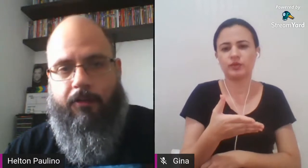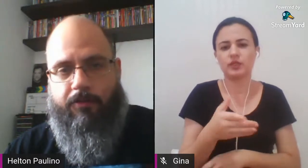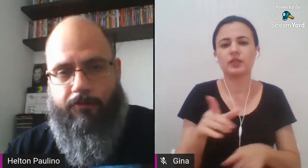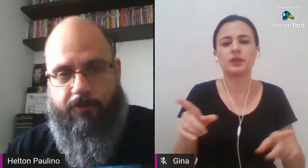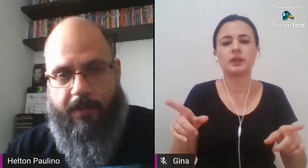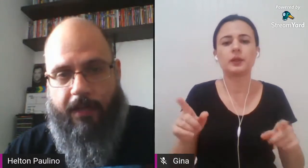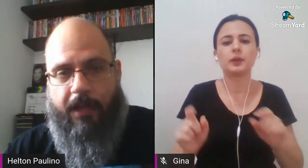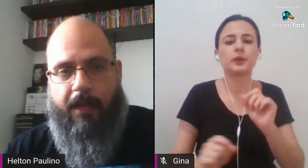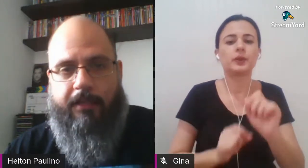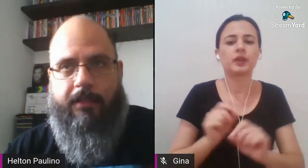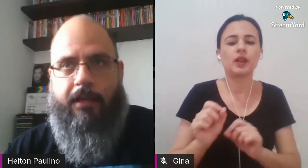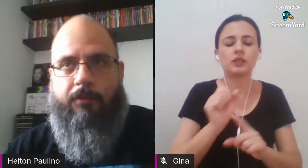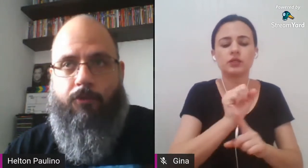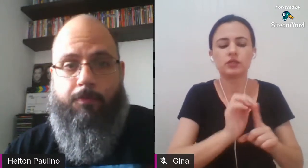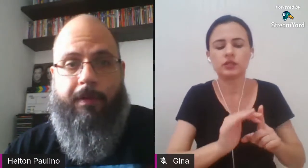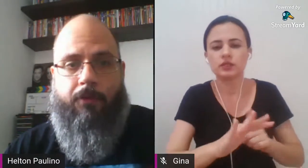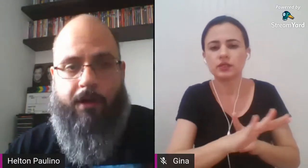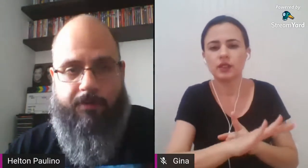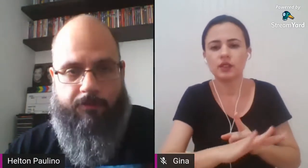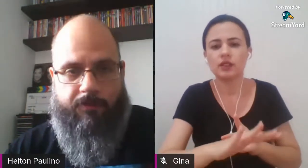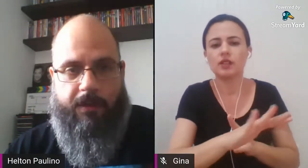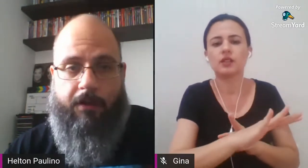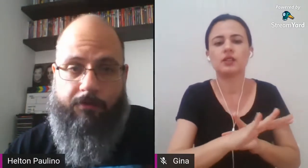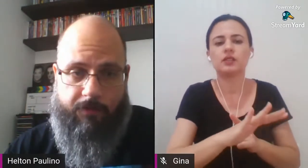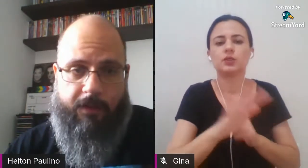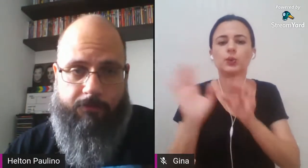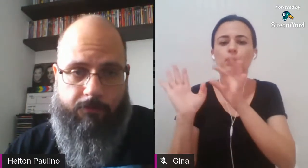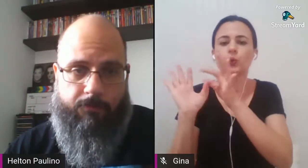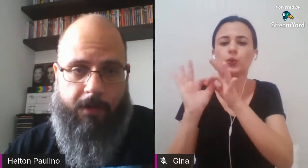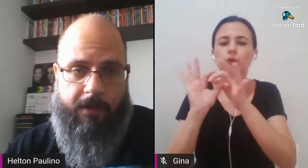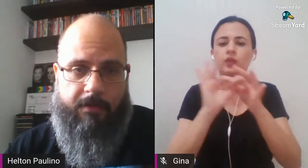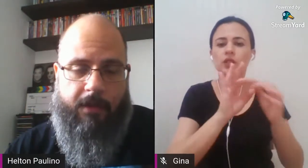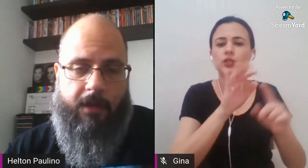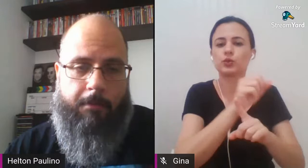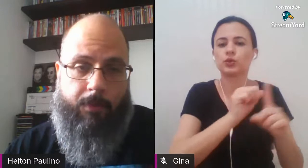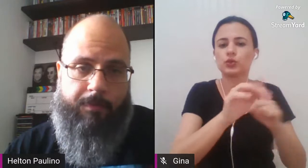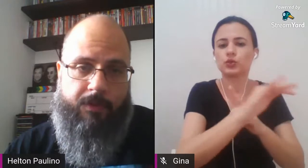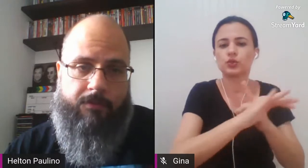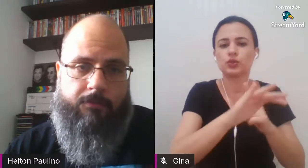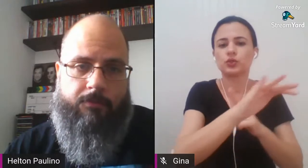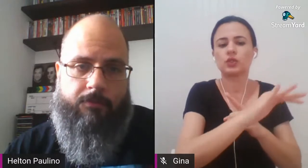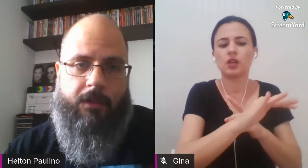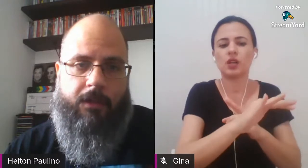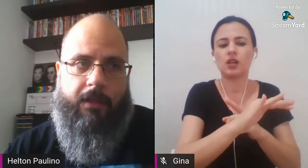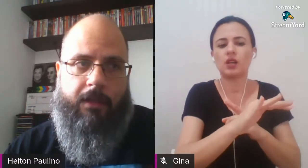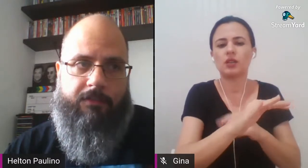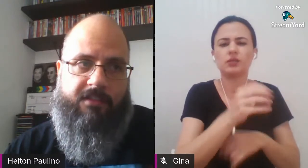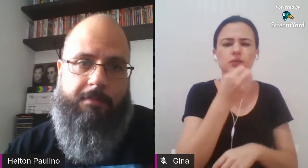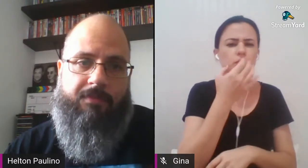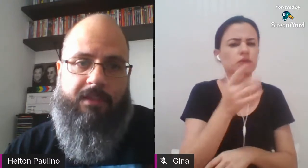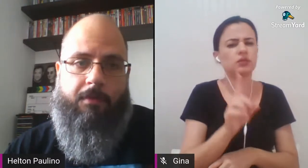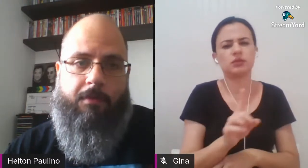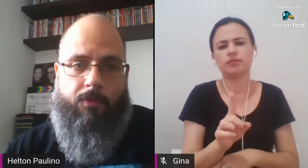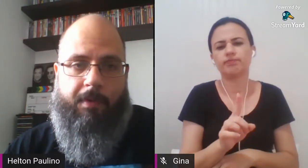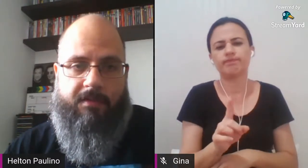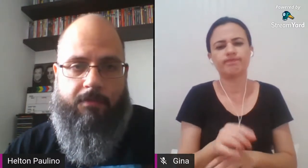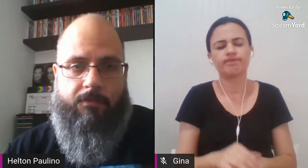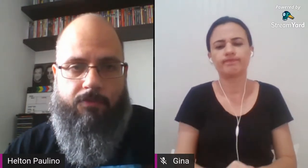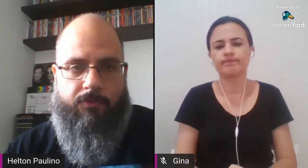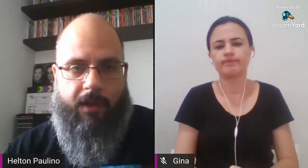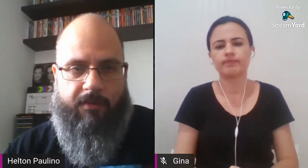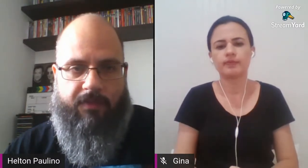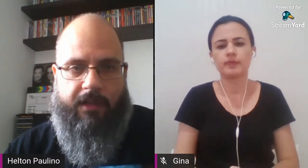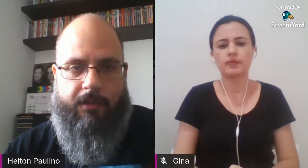a nossa sociedade, né, o nosso panorama social não seja um dos mais propícios. A gente sempre vai ter uma